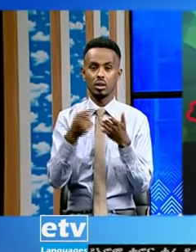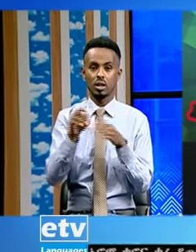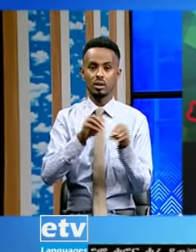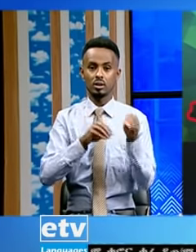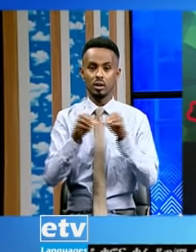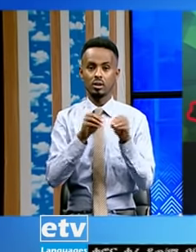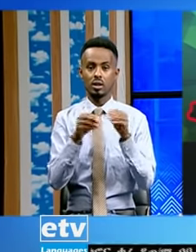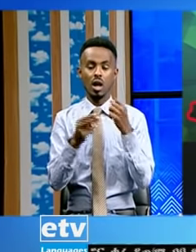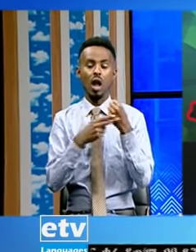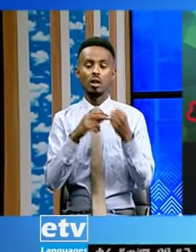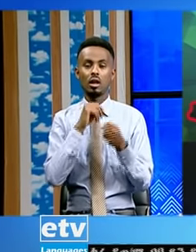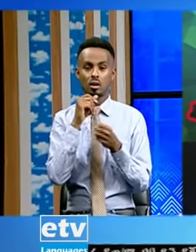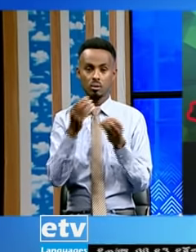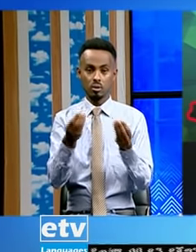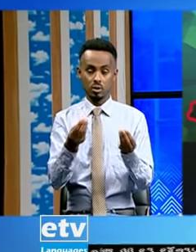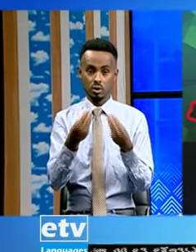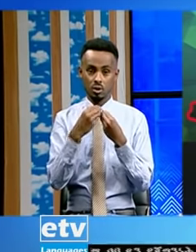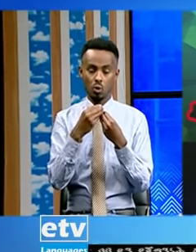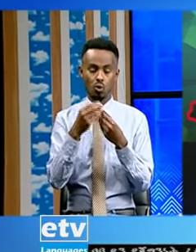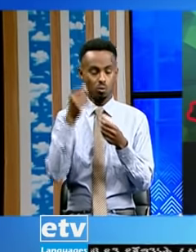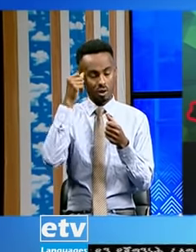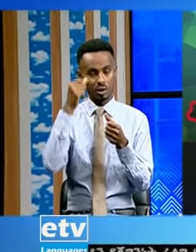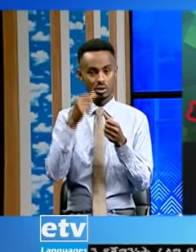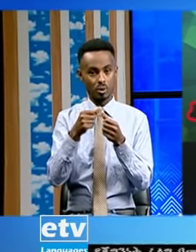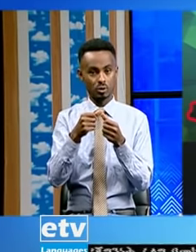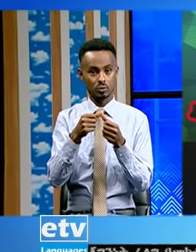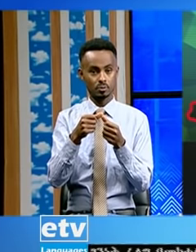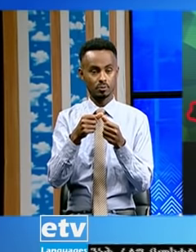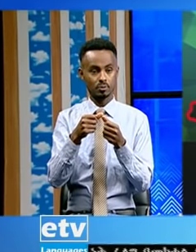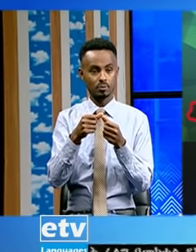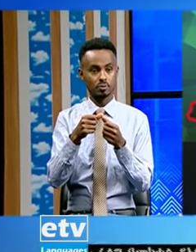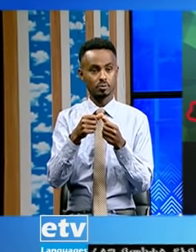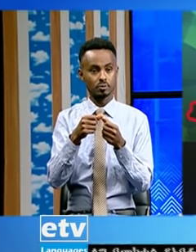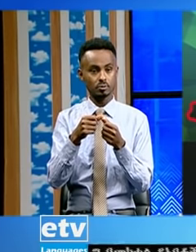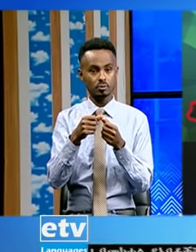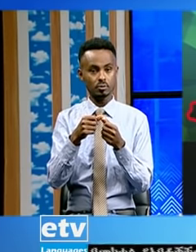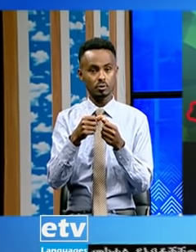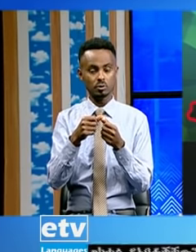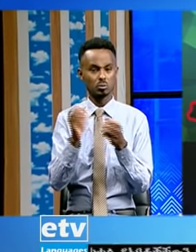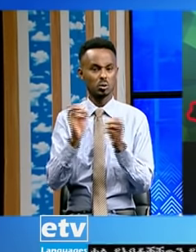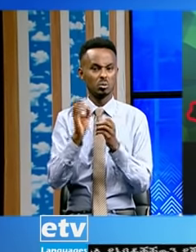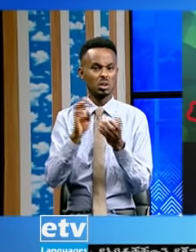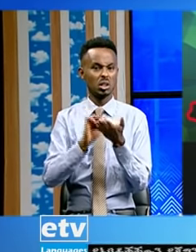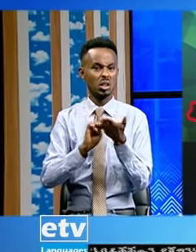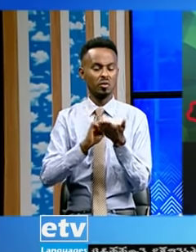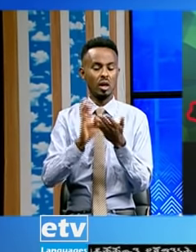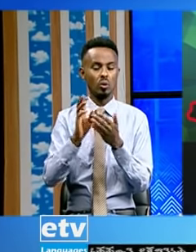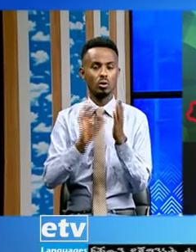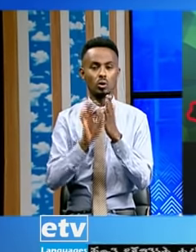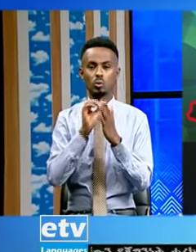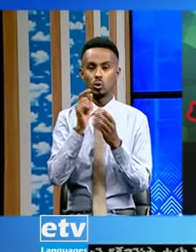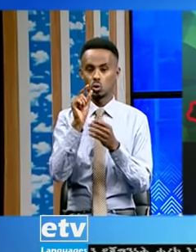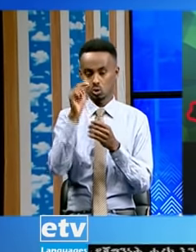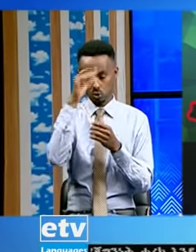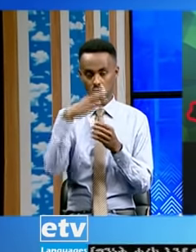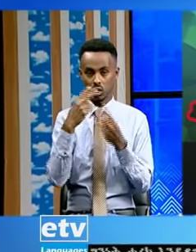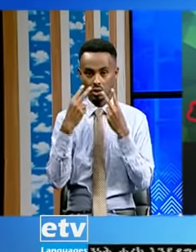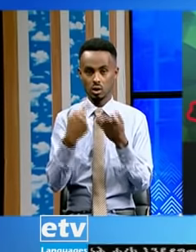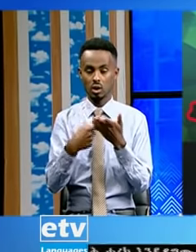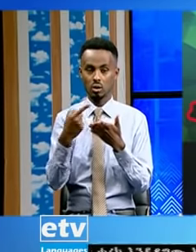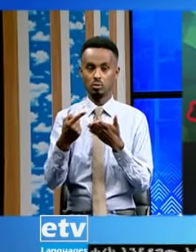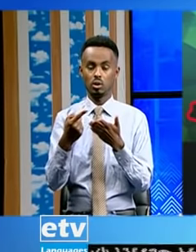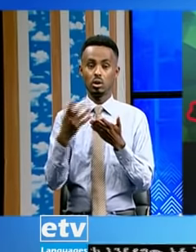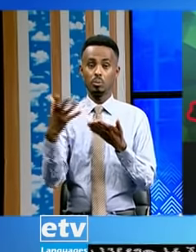እንደዚህ ያለ እንቅስቃሴ ያልታቀቡ የተሰጠቡትን ማሳሰቢያዎች ከመጤፍ ያልቆጠሩም የተወሰኑ ሰዎች ታይተዋል።